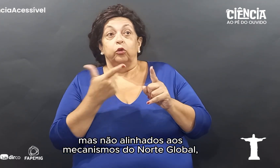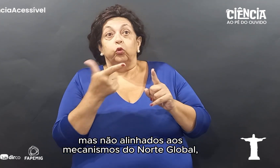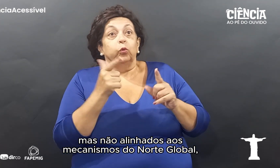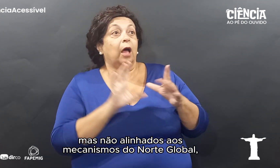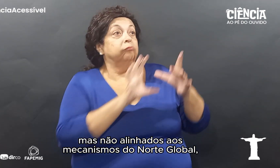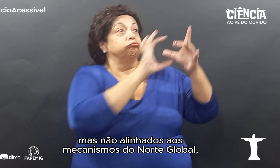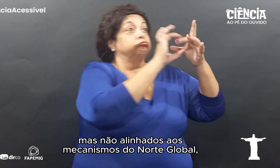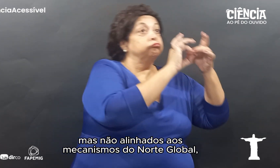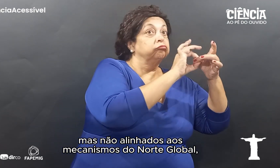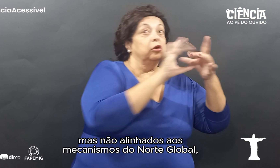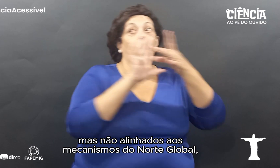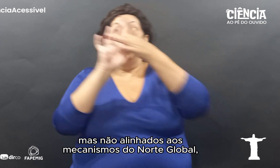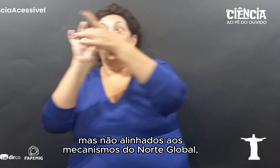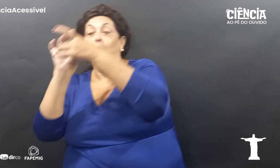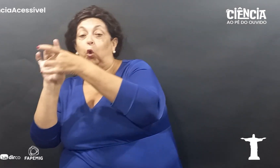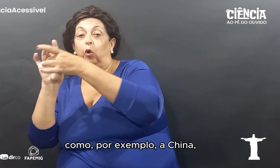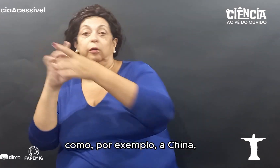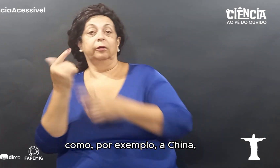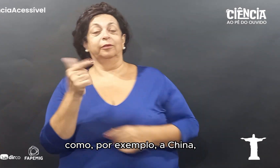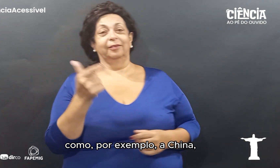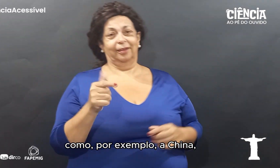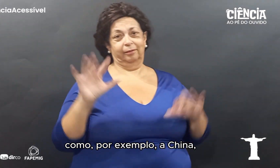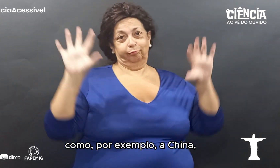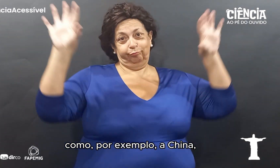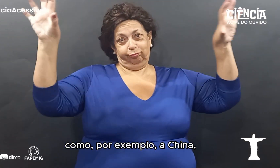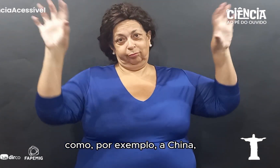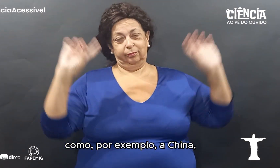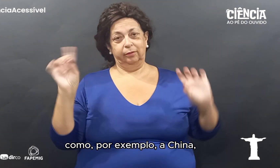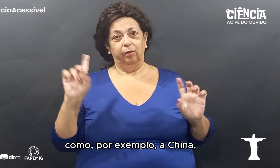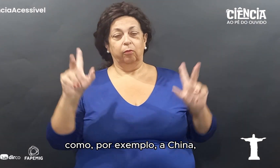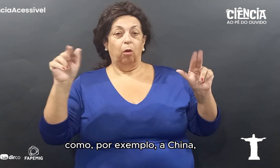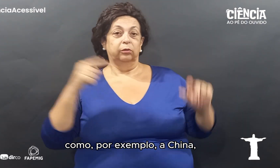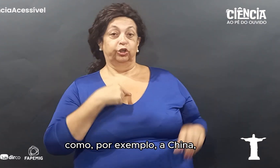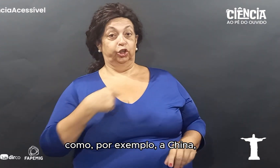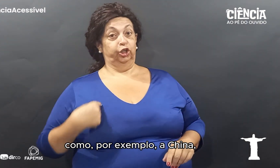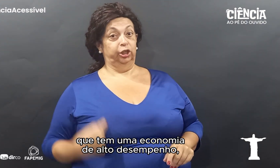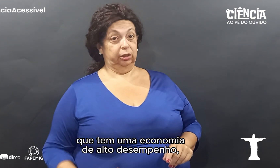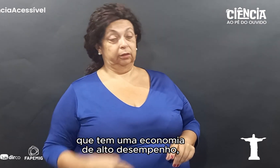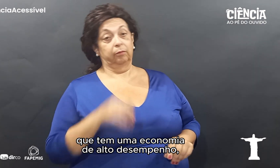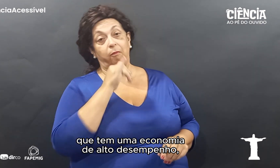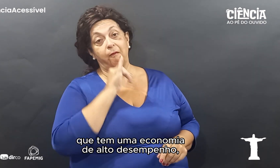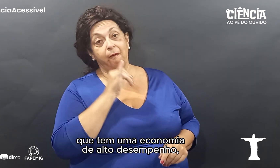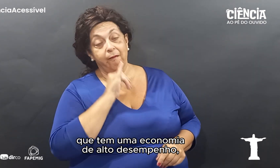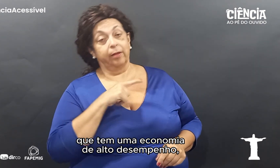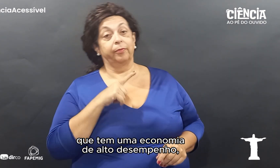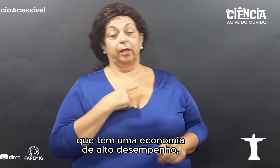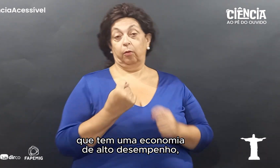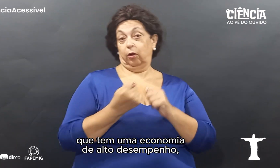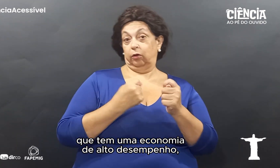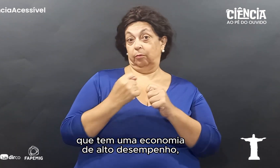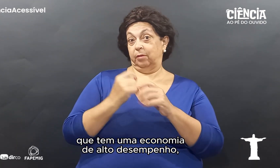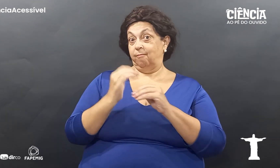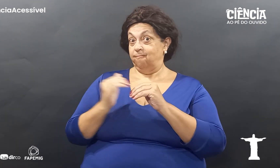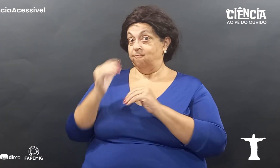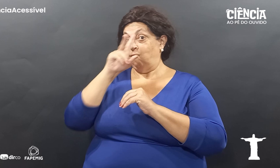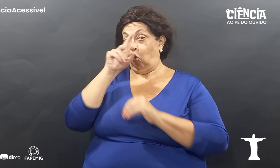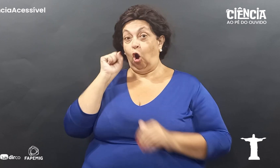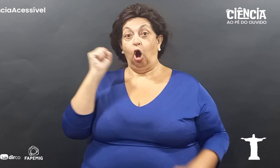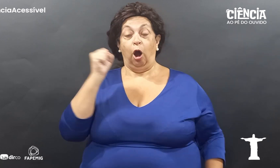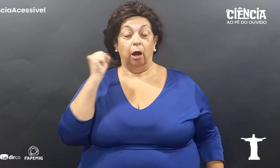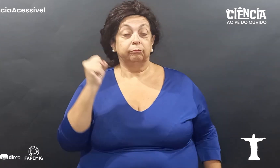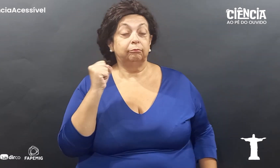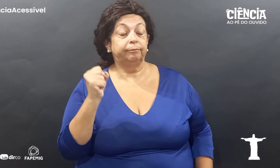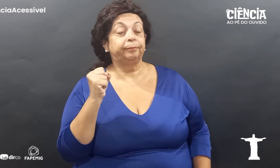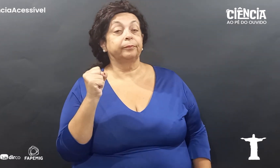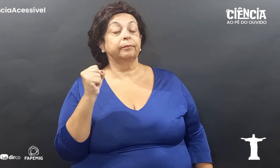mecanismos do Norte global, como, por exemplo, a China, né, que tem uma economia de alto desempenho,